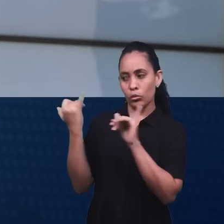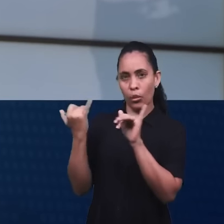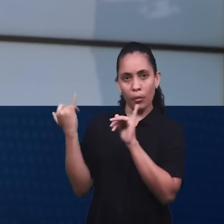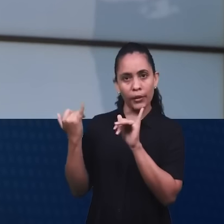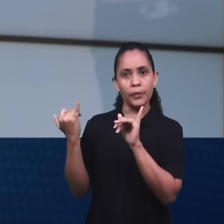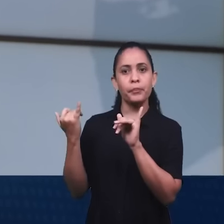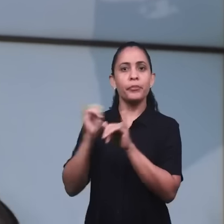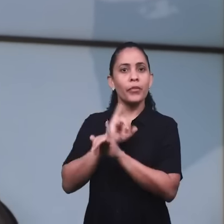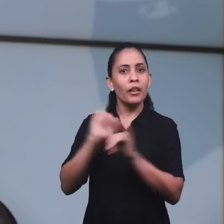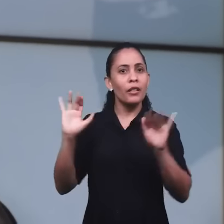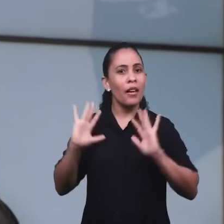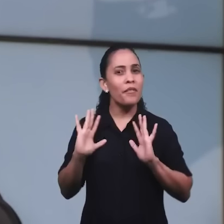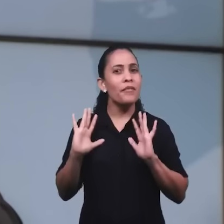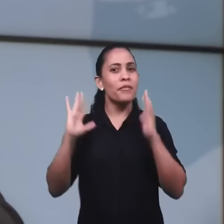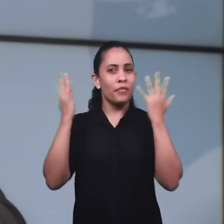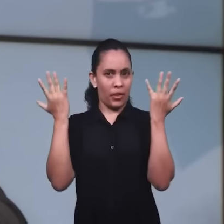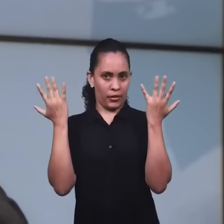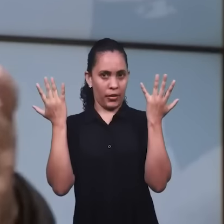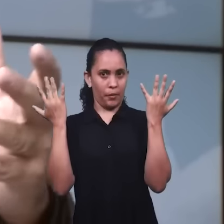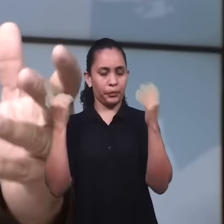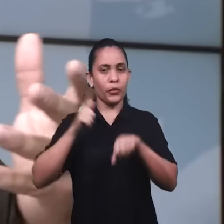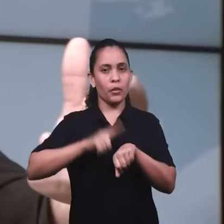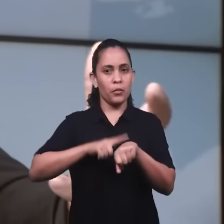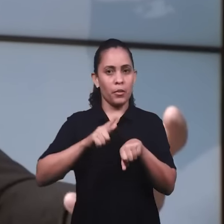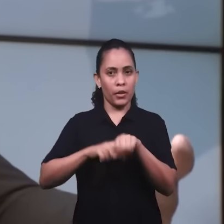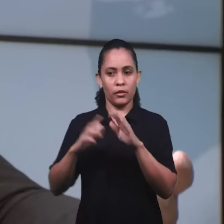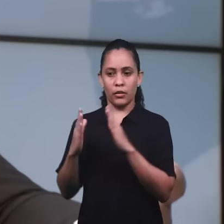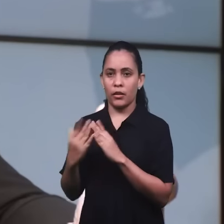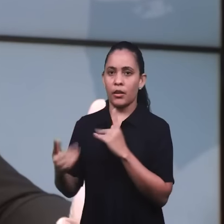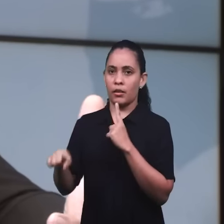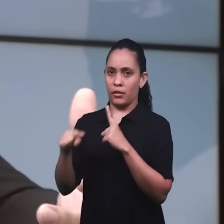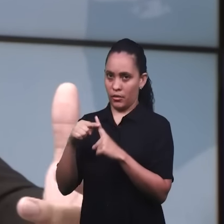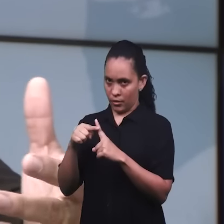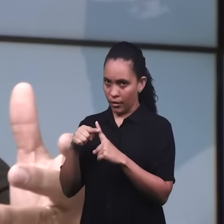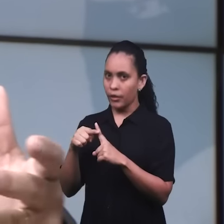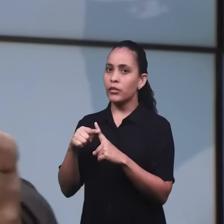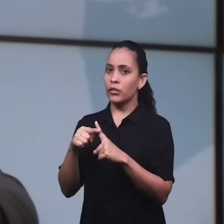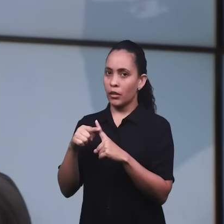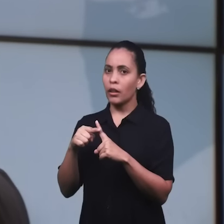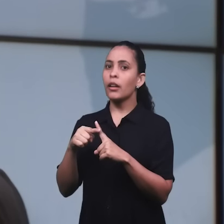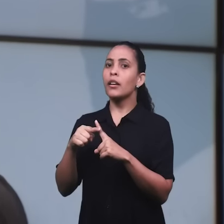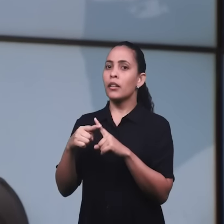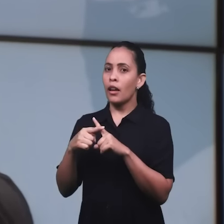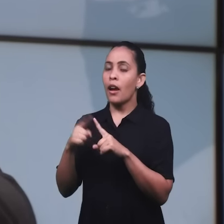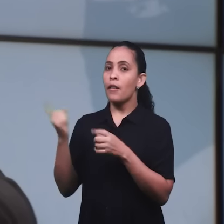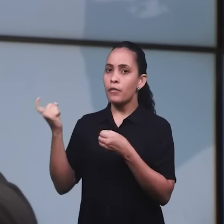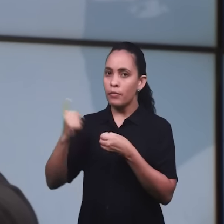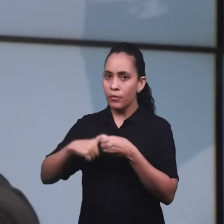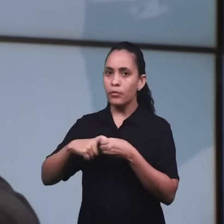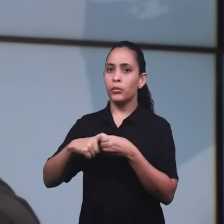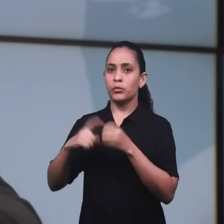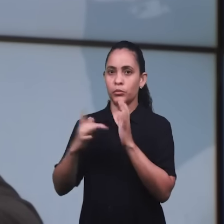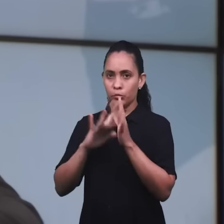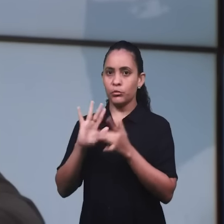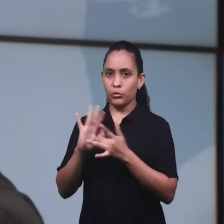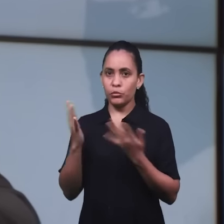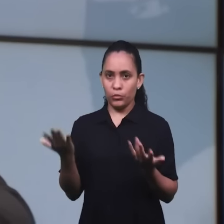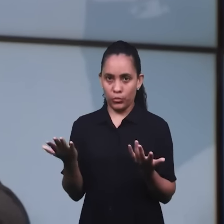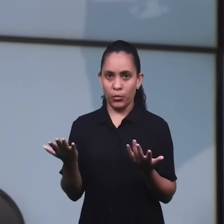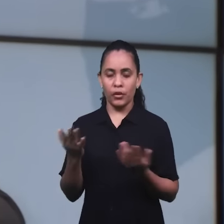anúncio. Festas já está relacionado com o momento que a igreja já está vivendo, né? Que antecede o arrebatamento, né? E